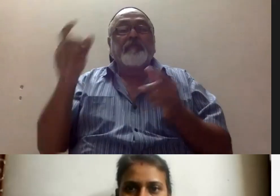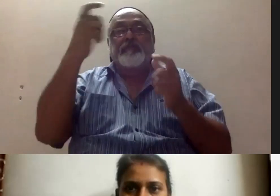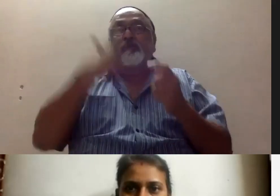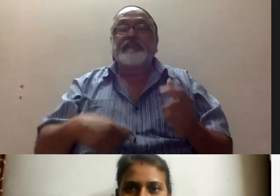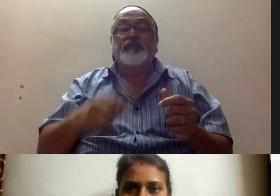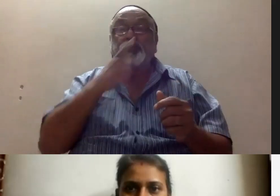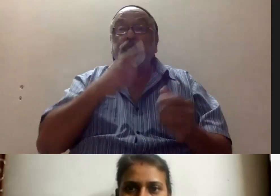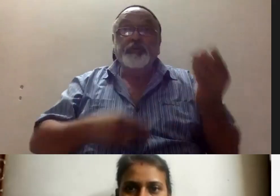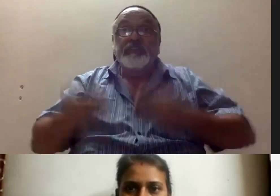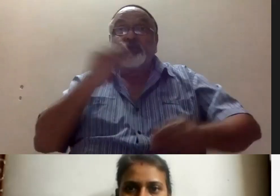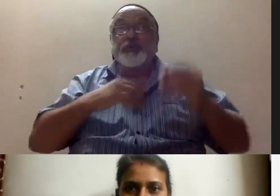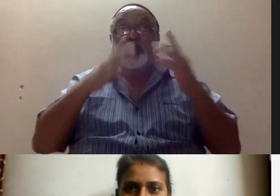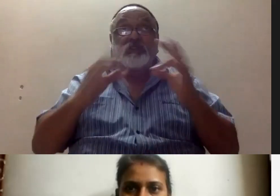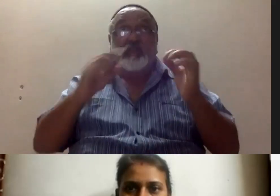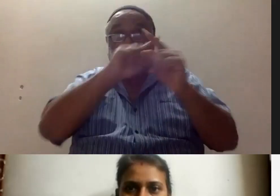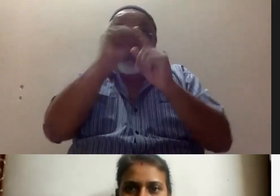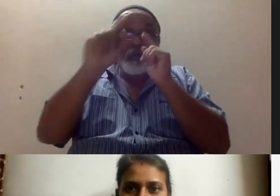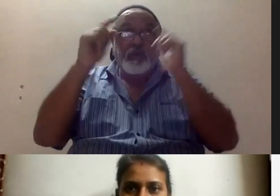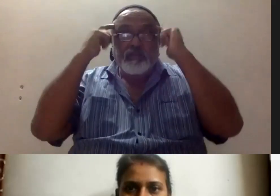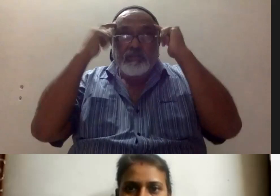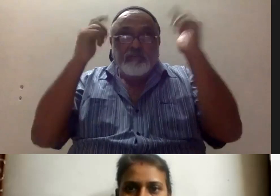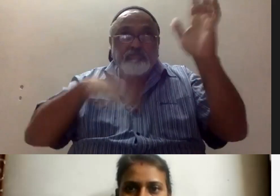या जो भी आप सवाल पूछ रहे हैं, देखिए,